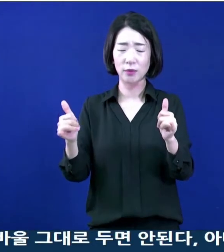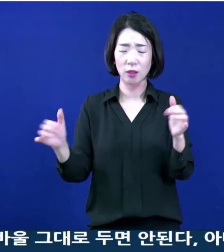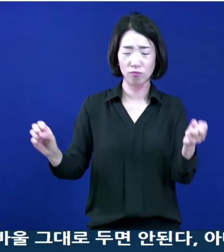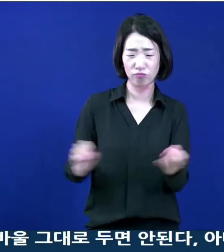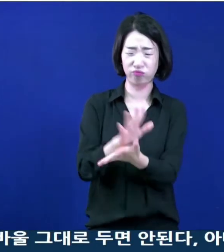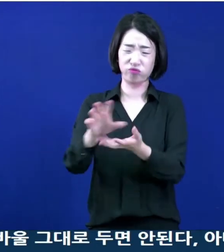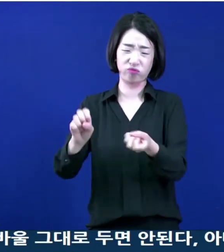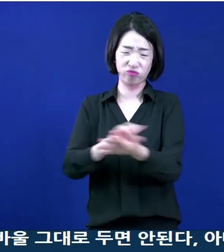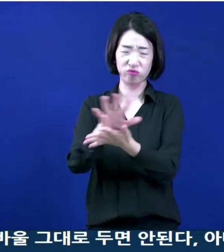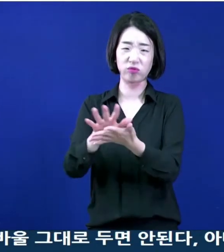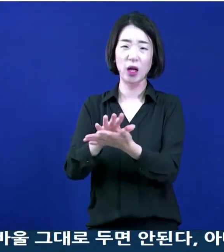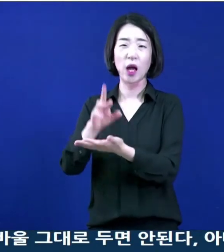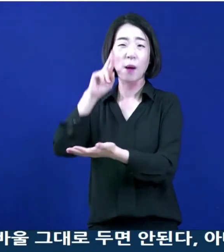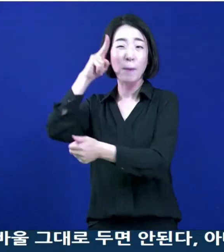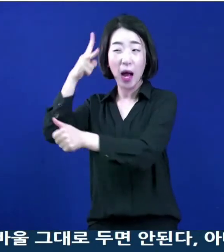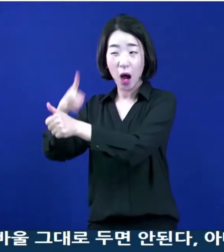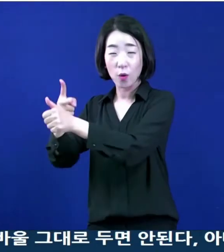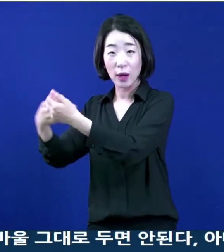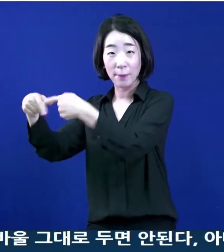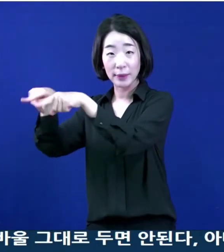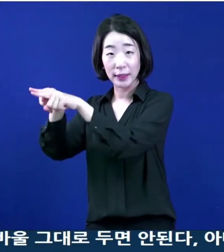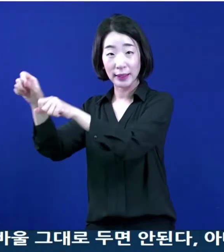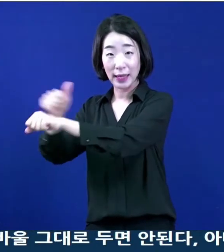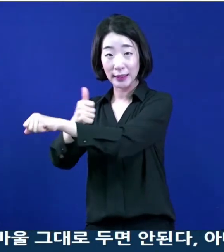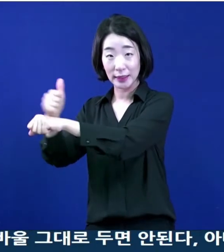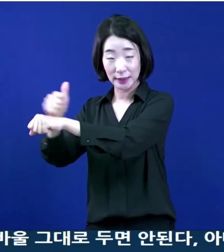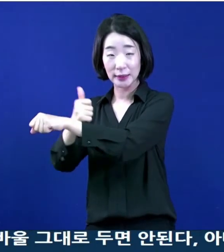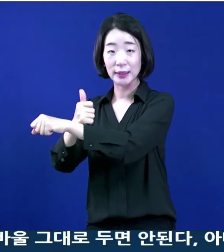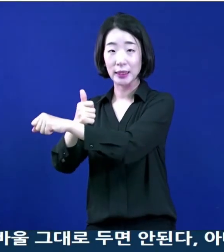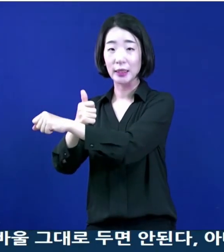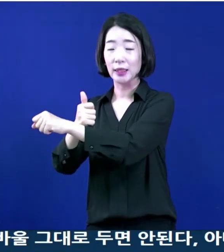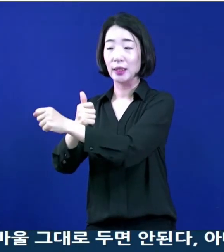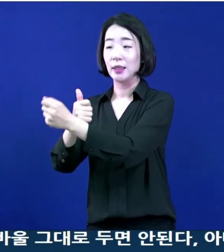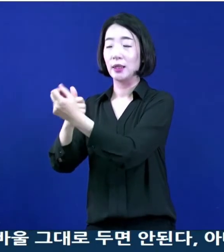같이 다니는 마게도니아 사람 가이오와